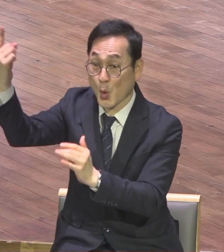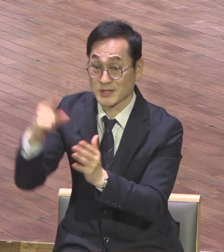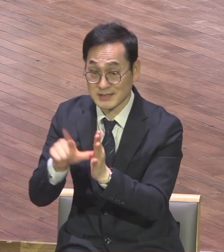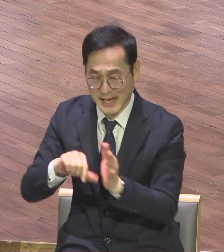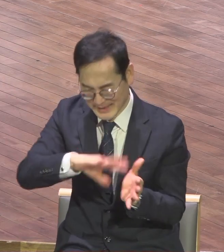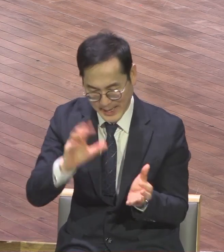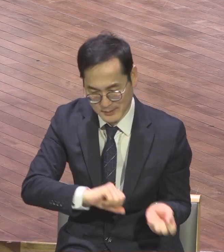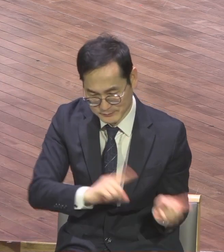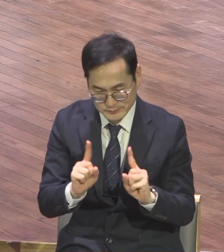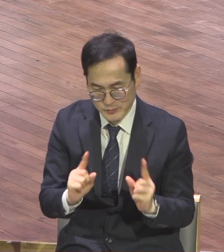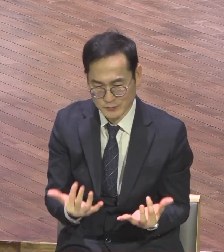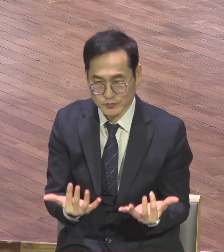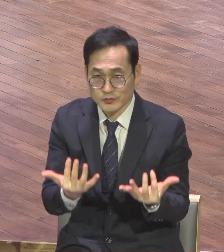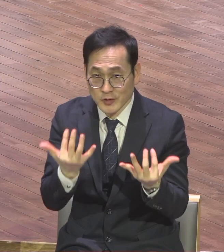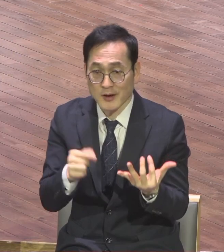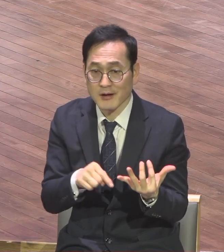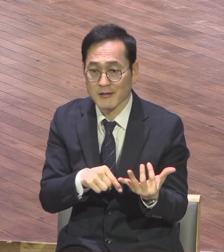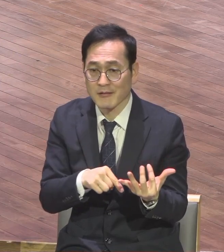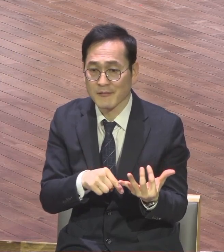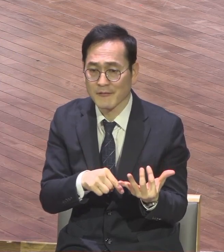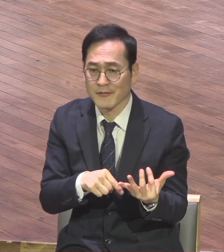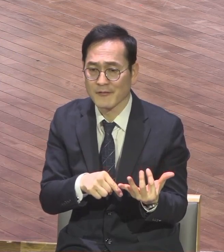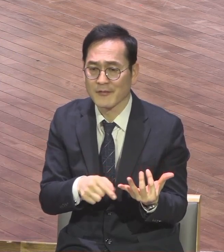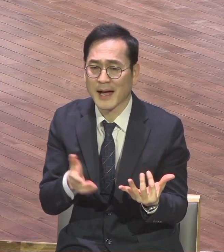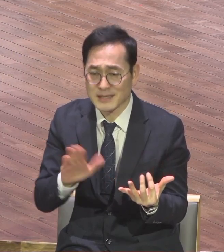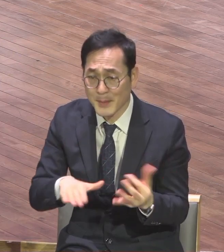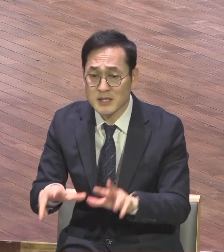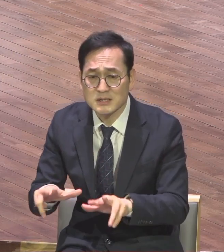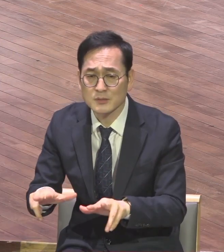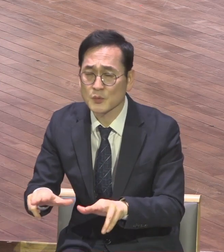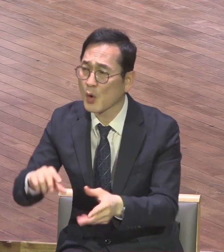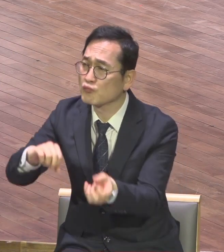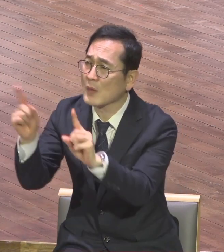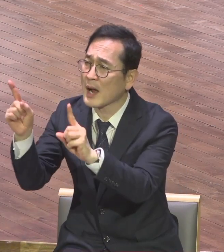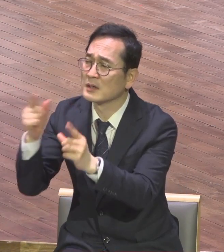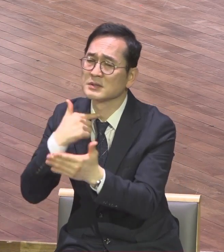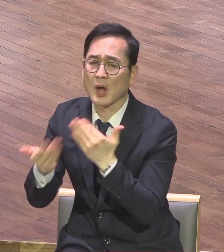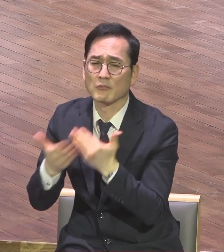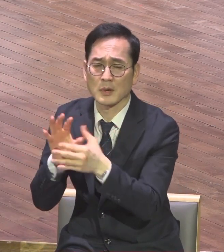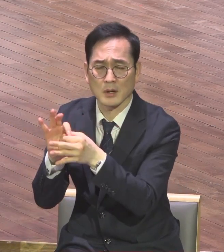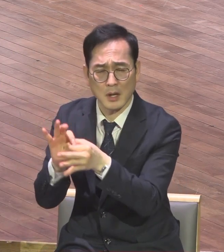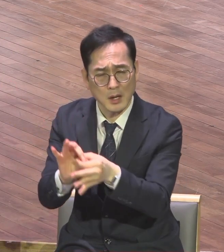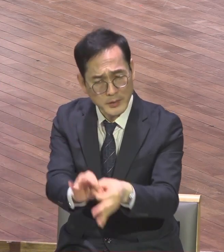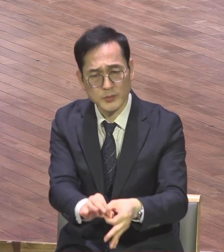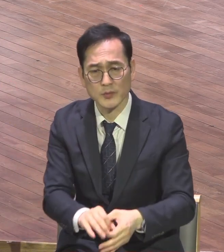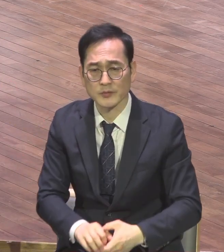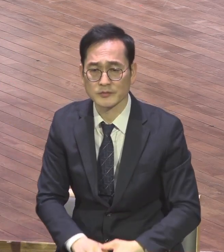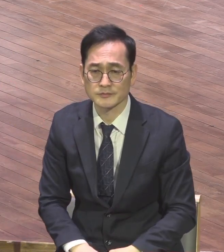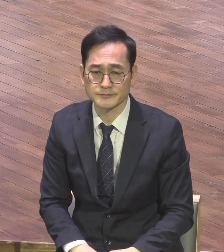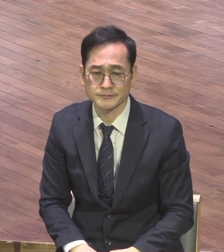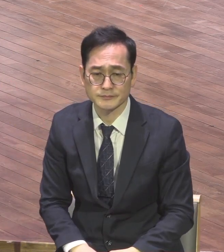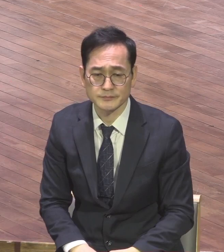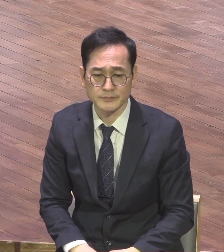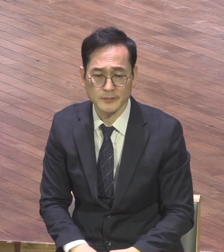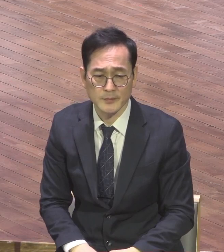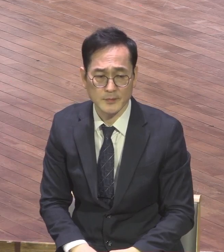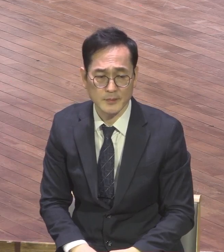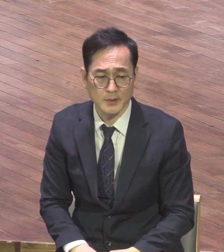것은 지금 또 부활의 능력을 체험하는 삶을 살아야 돼요. 그래서 그게 중요한